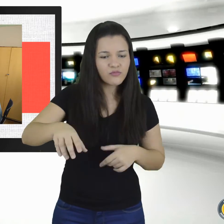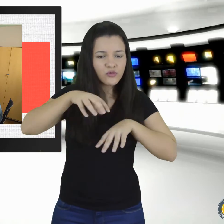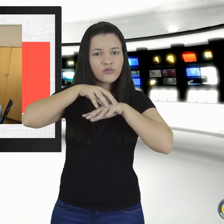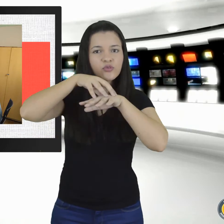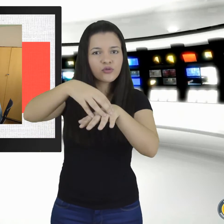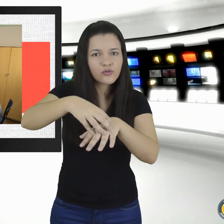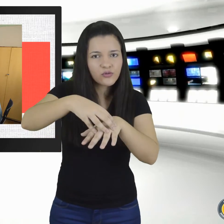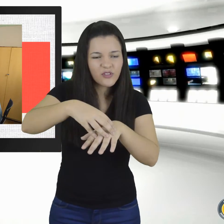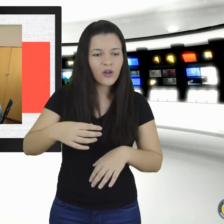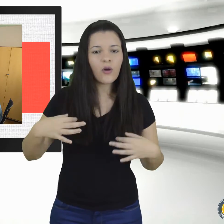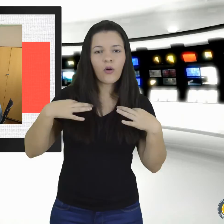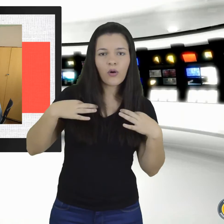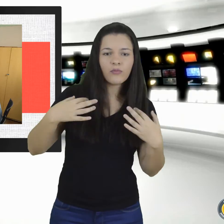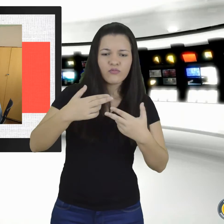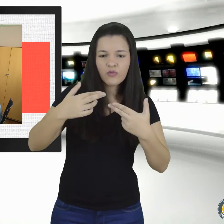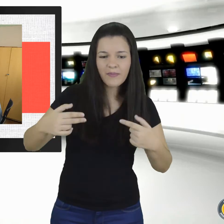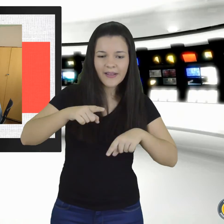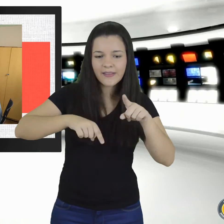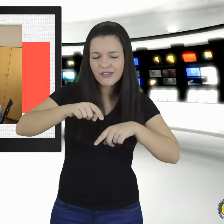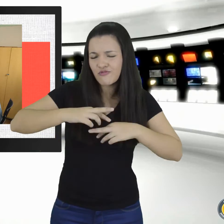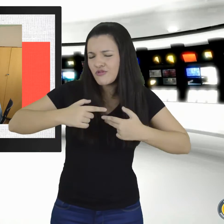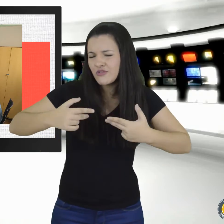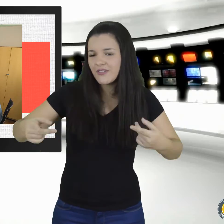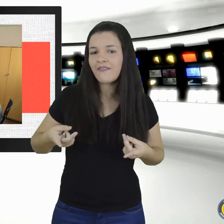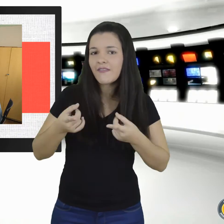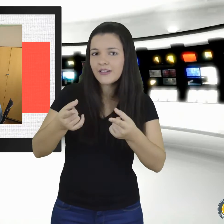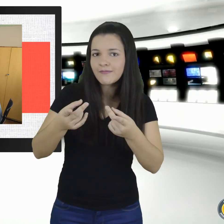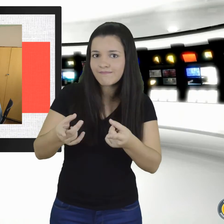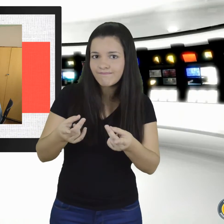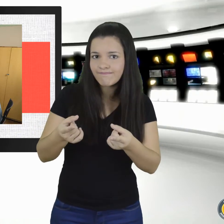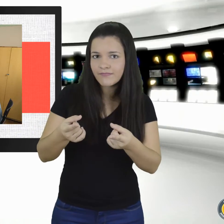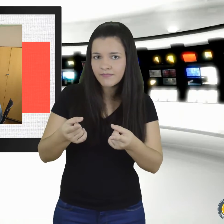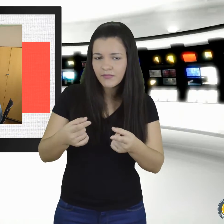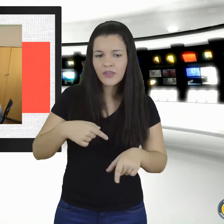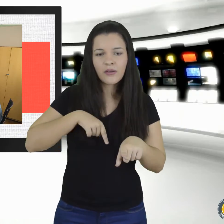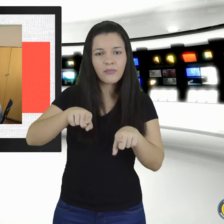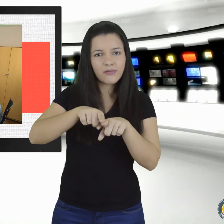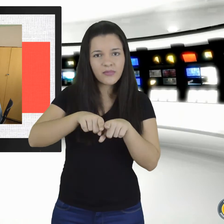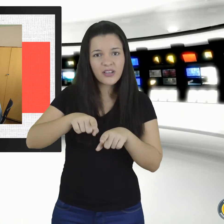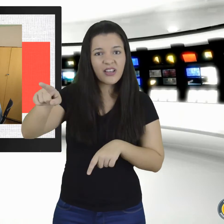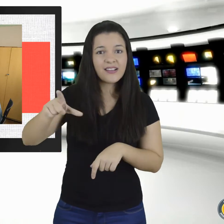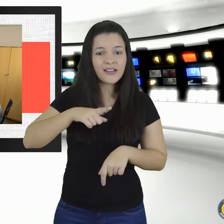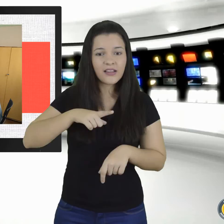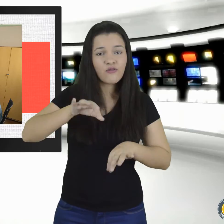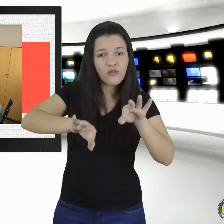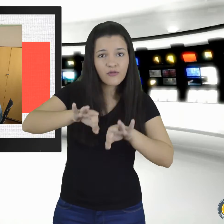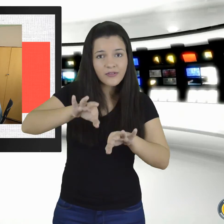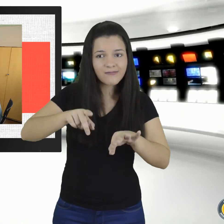entre outros, vendas de serviços ou de produtos oriundos das oficinas profissionalizantes.